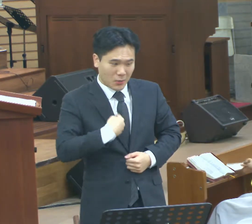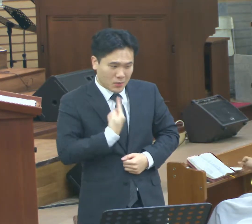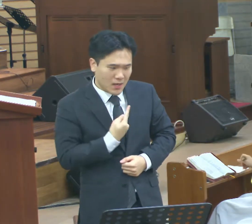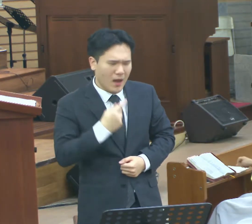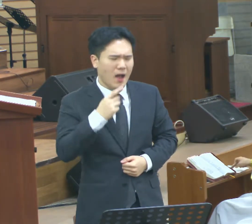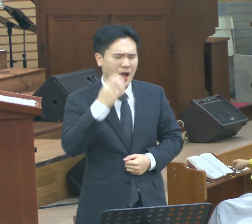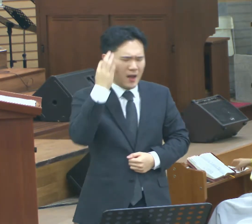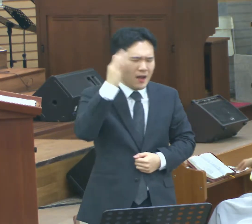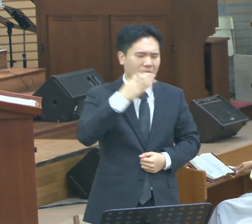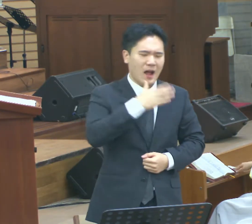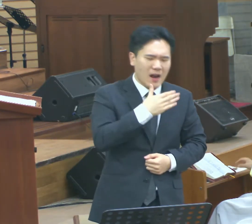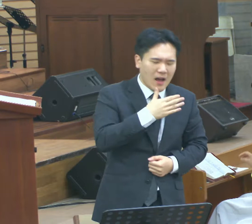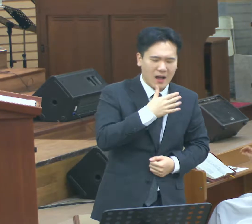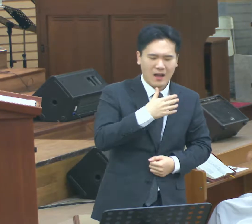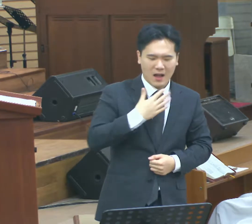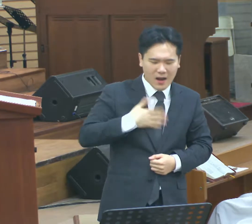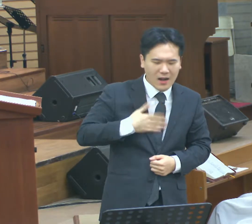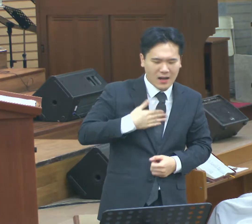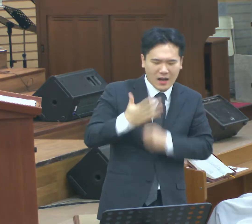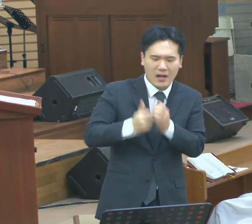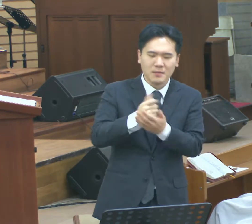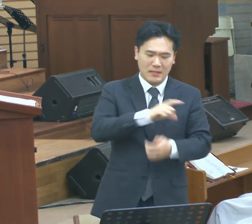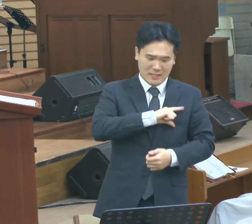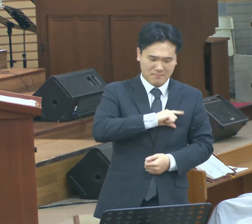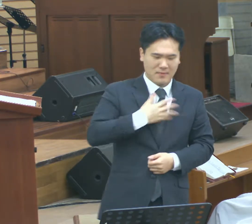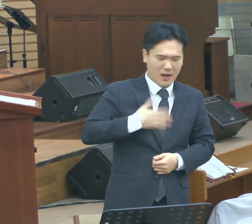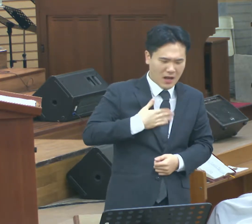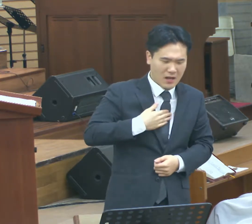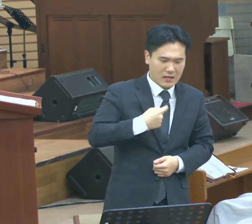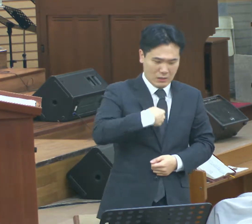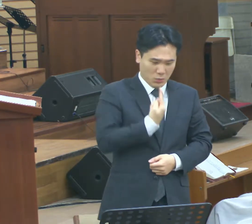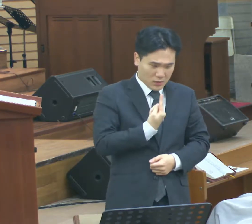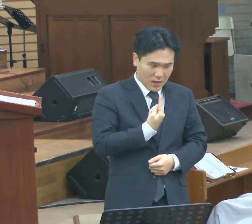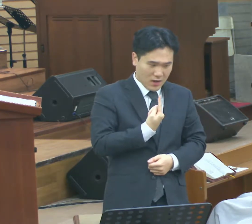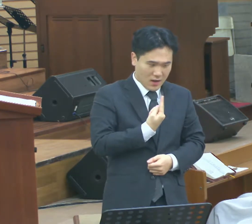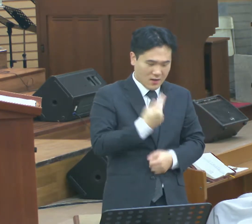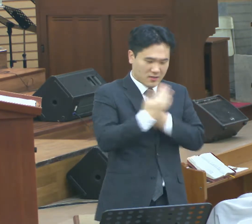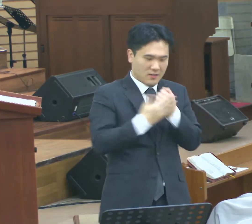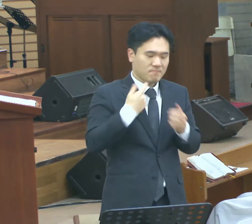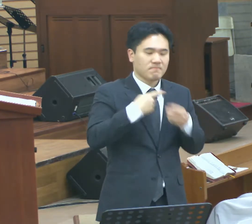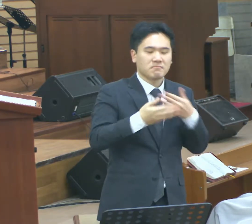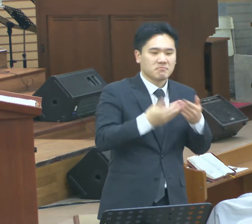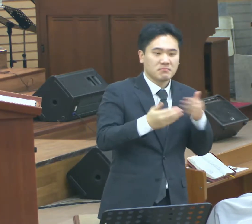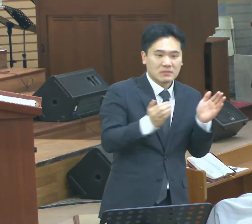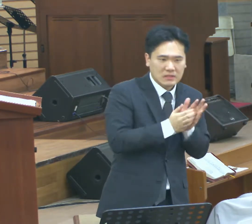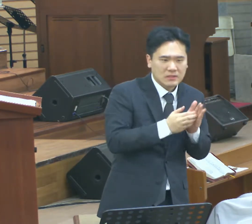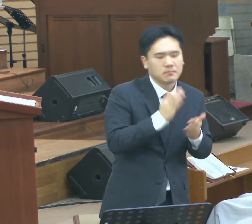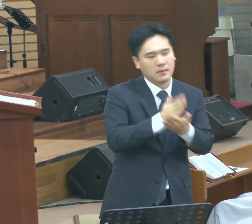사람에게 선포하고 전하는 일에 열정을 갖게 되는 것, 이것이 순서인 것이죠.